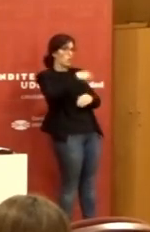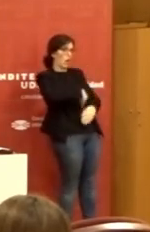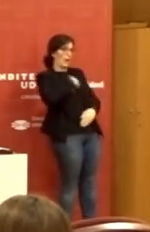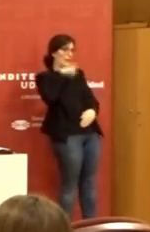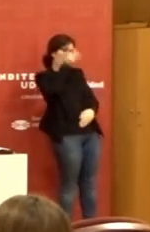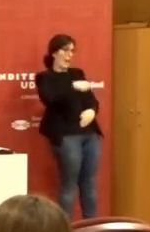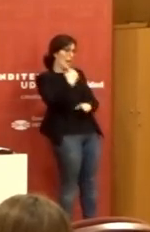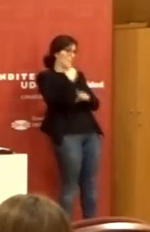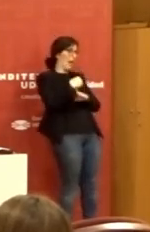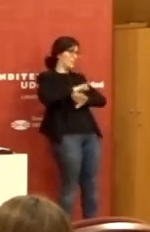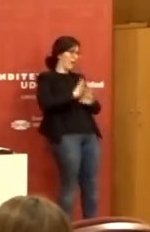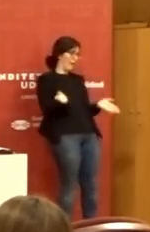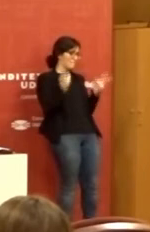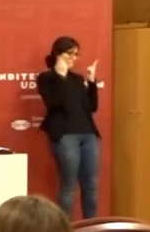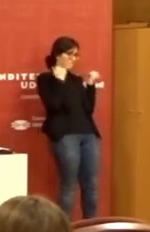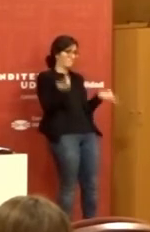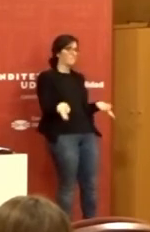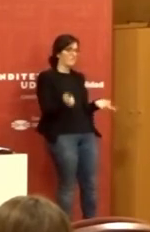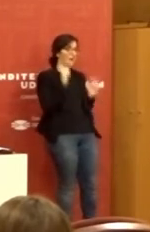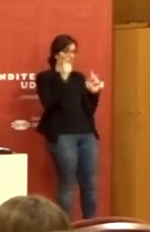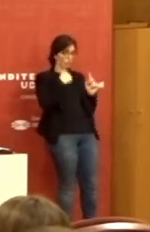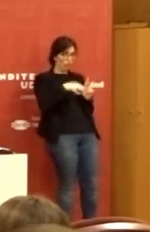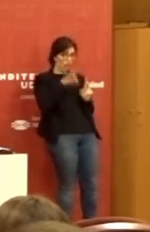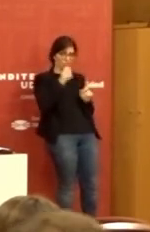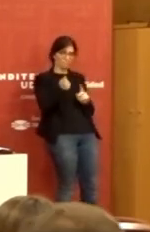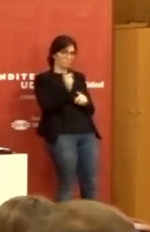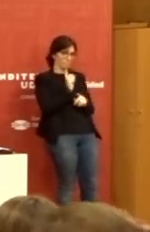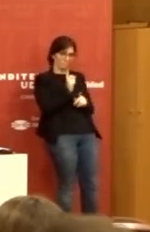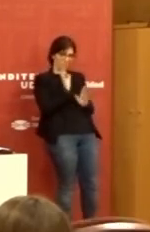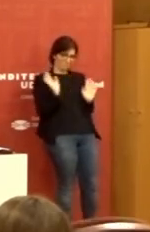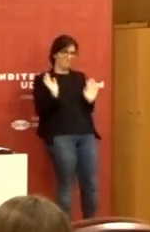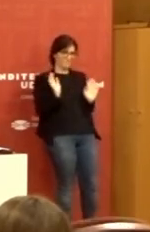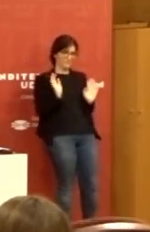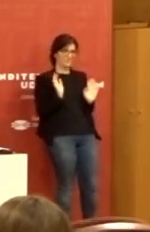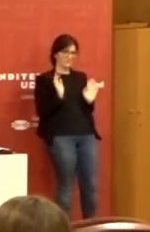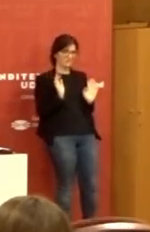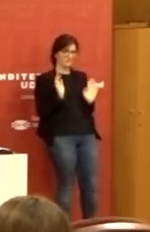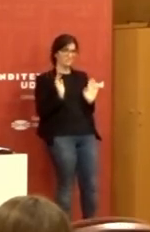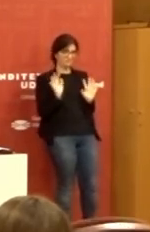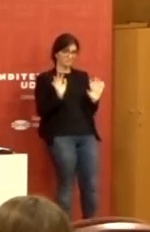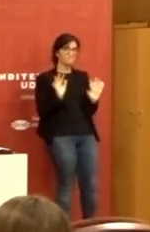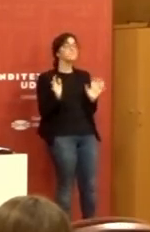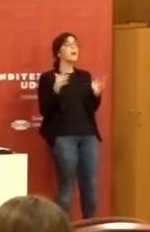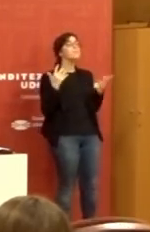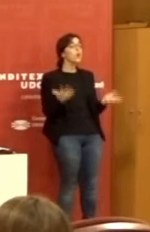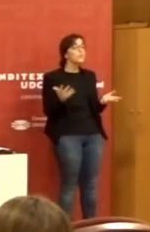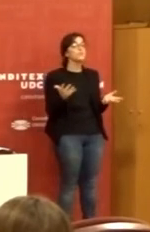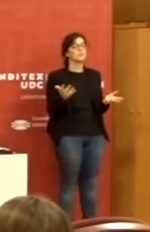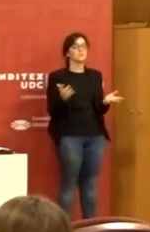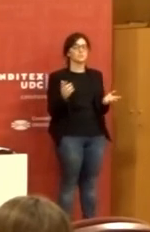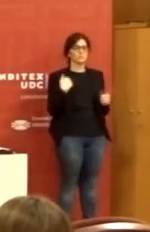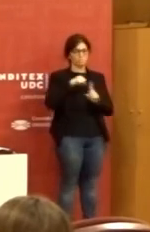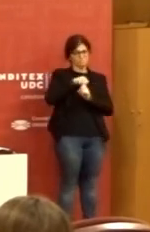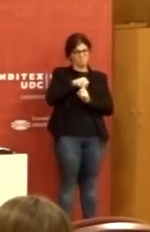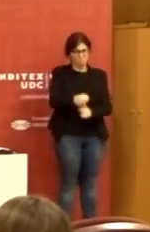general. Como diciendo, si fuera la decisión mía, no, no. Entonces, bueno, pues hemos tenido, en este caso,